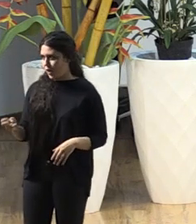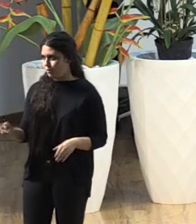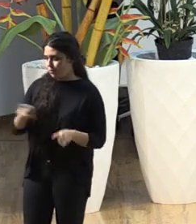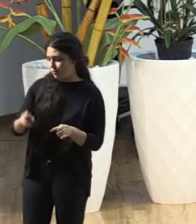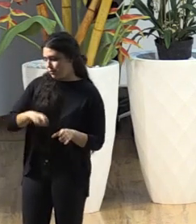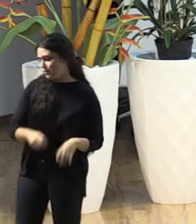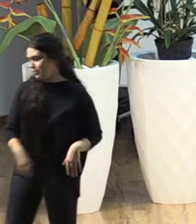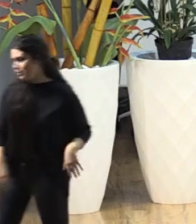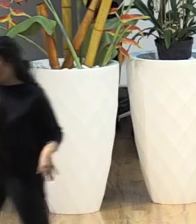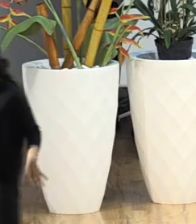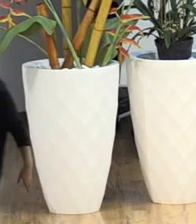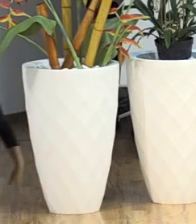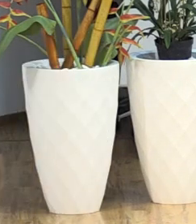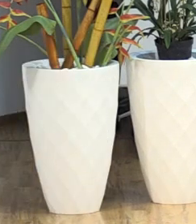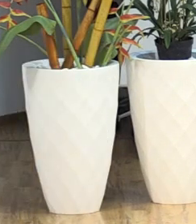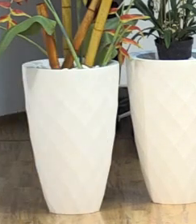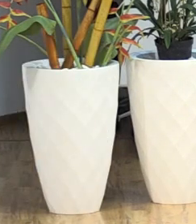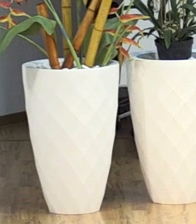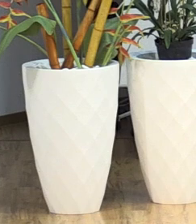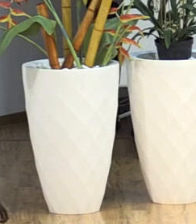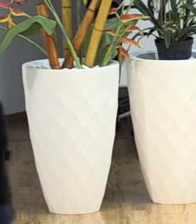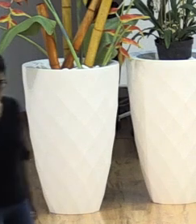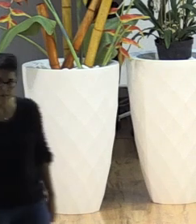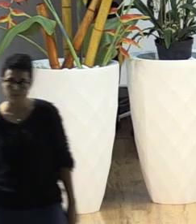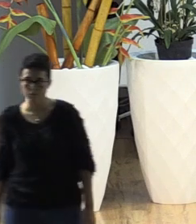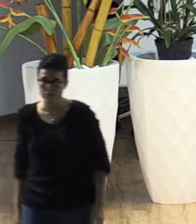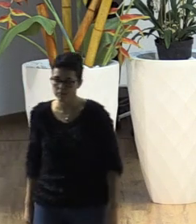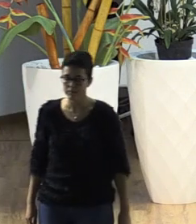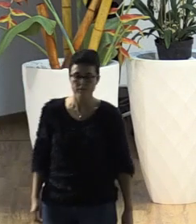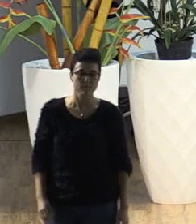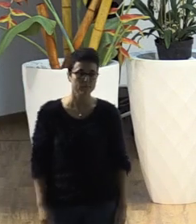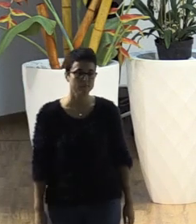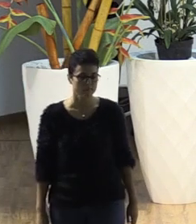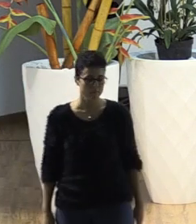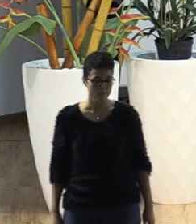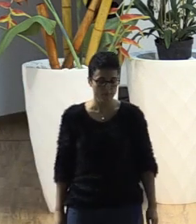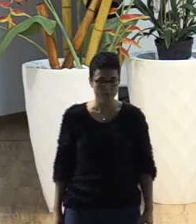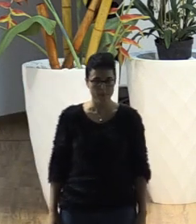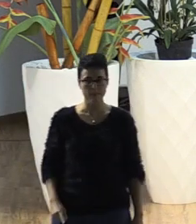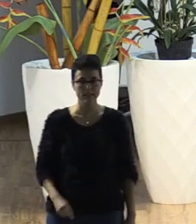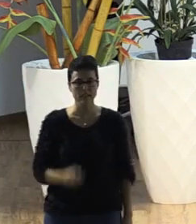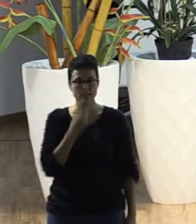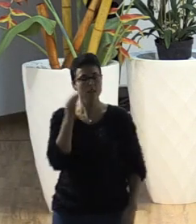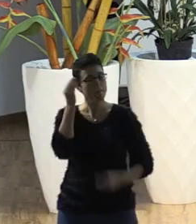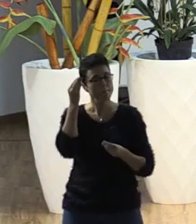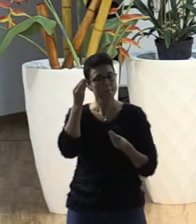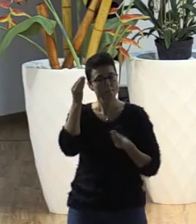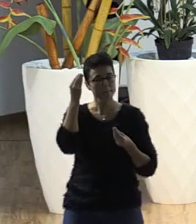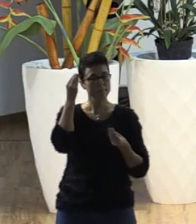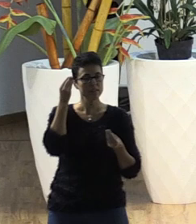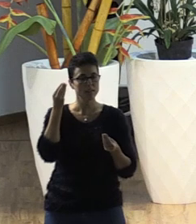quienes están del otro lado de esta cuarta pared del teatro al diálogo. Teniendo en cuenta todo esto que